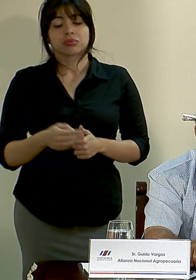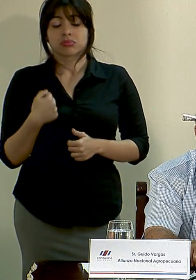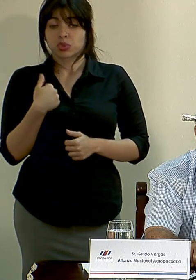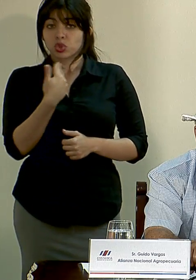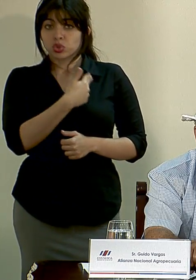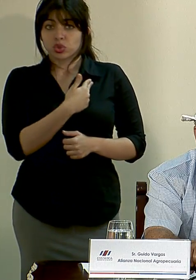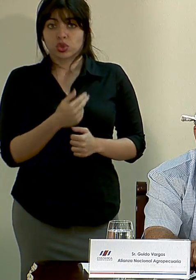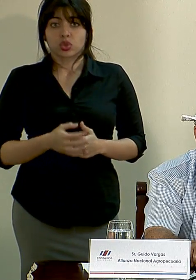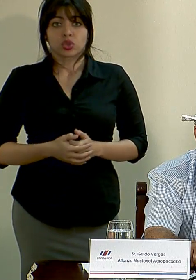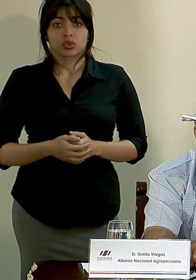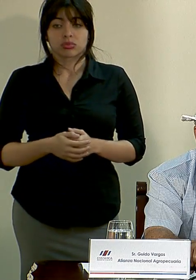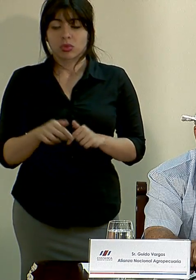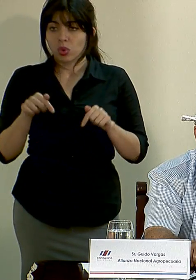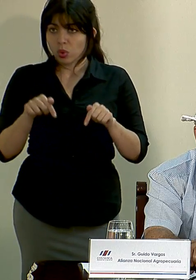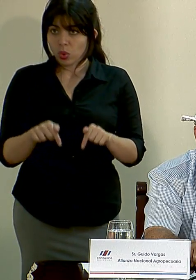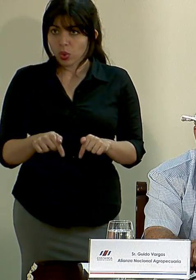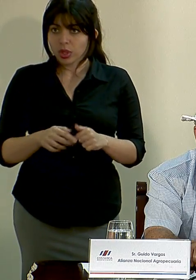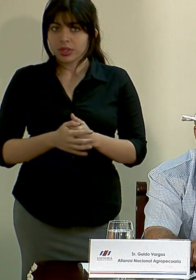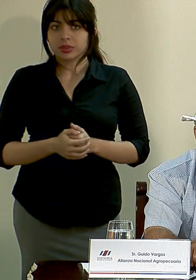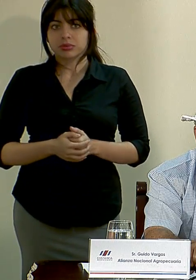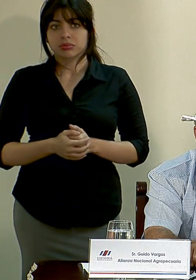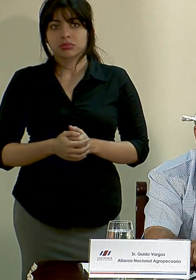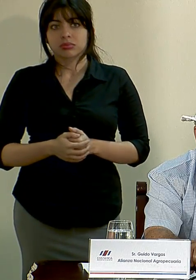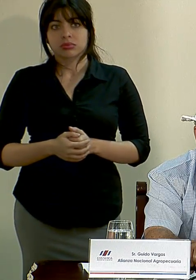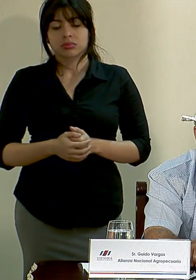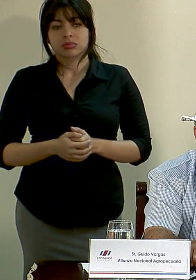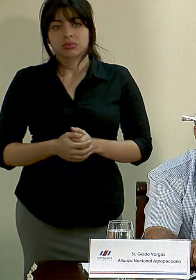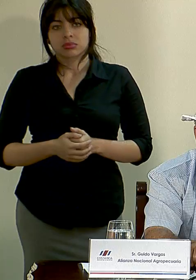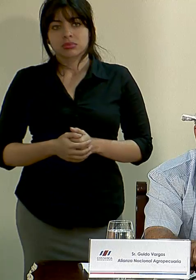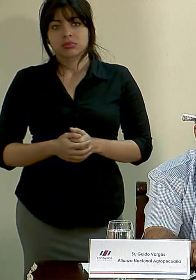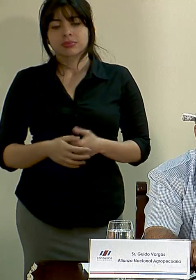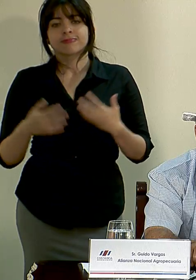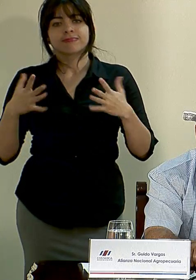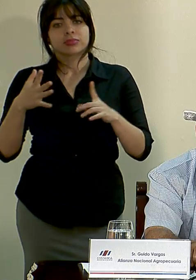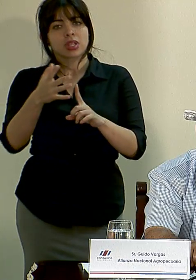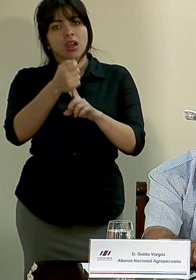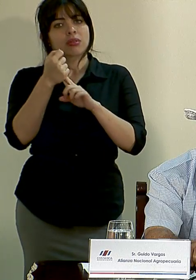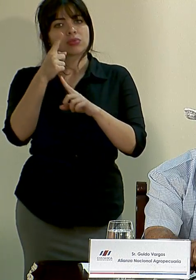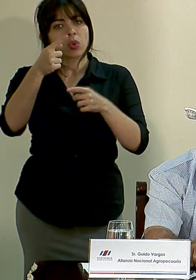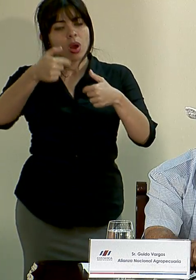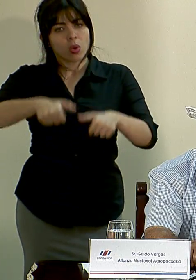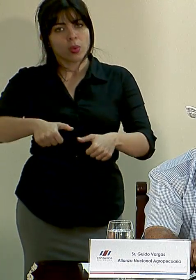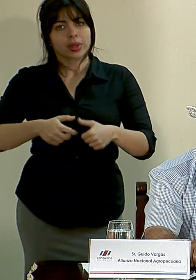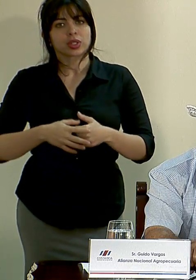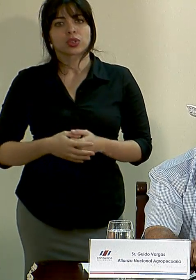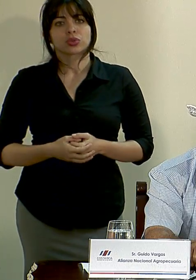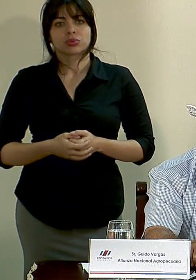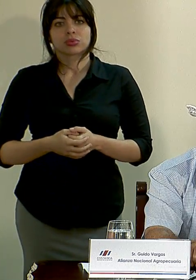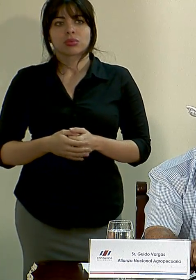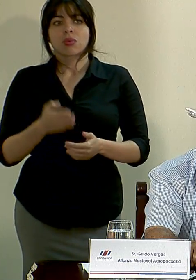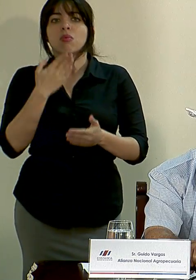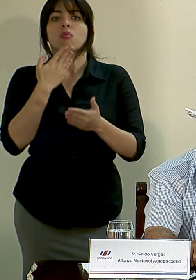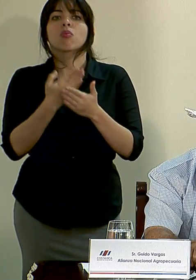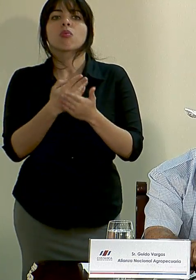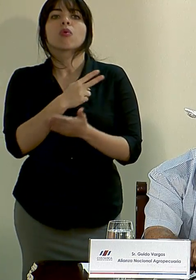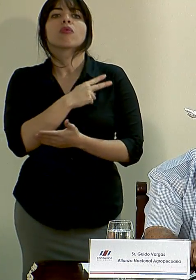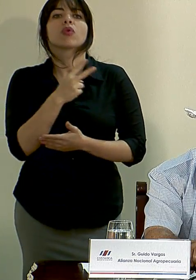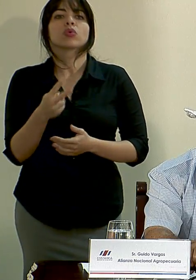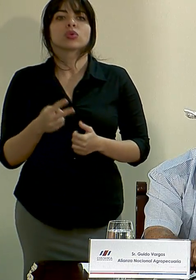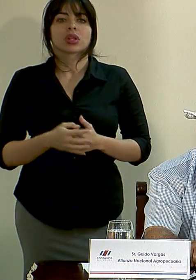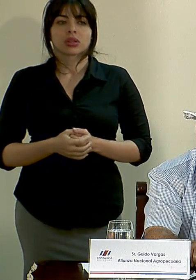nosotros hoy hemos alcanzado un acuerdo de buenas